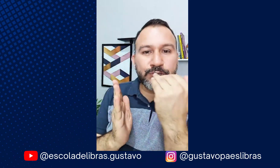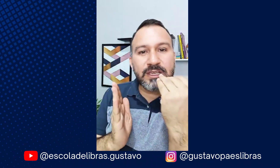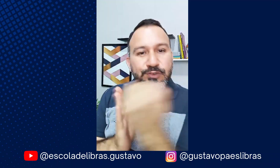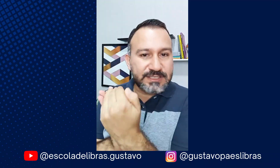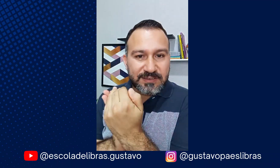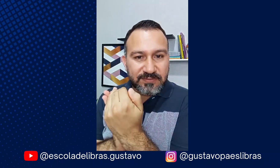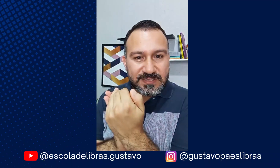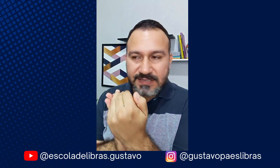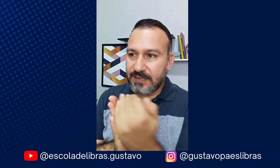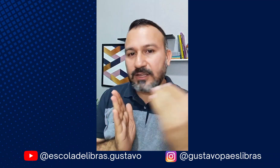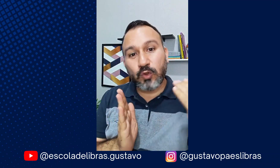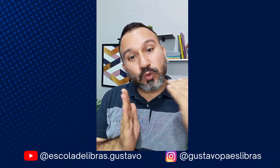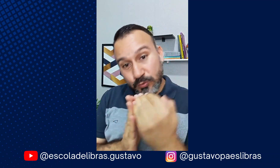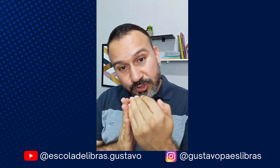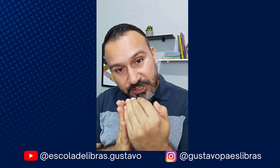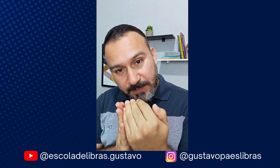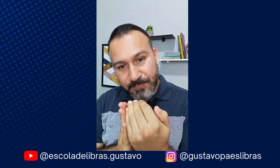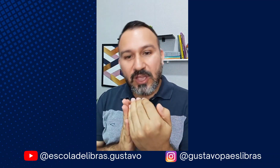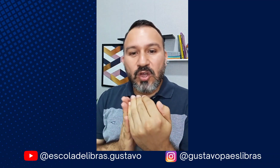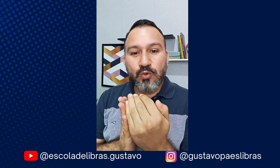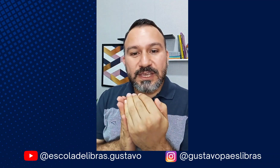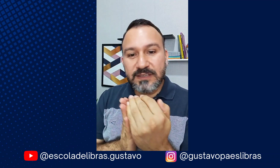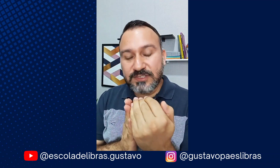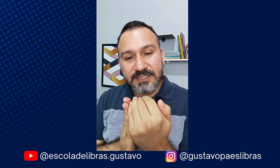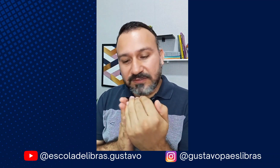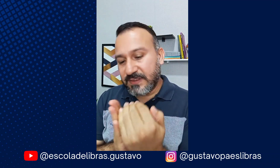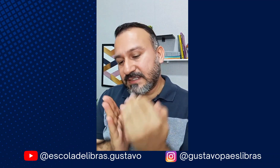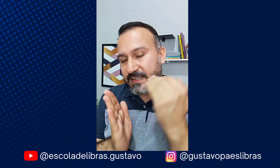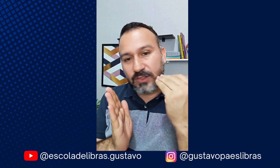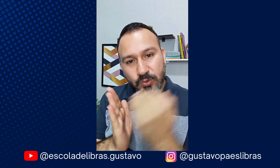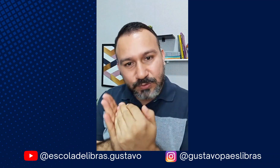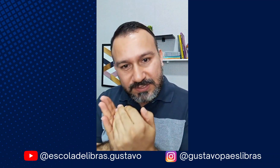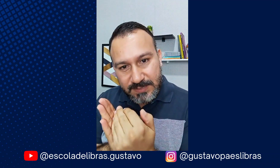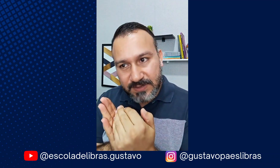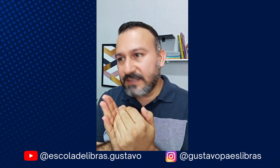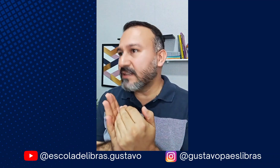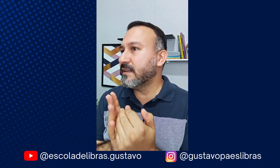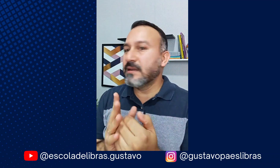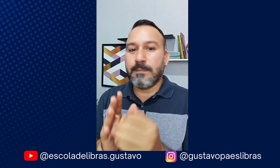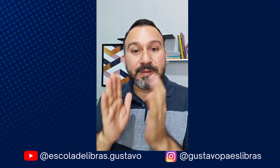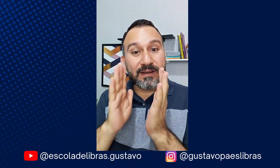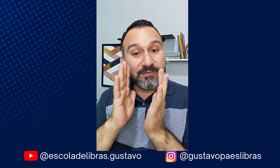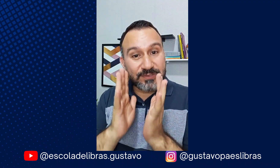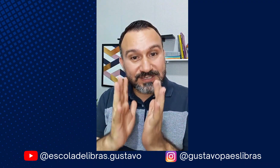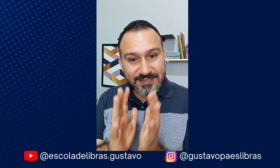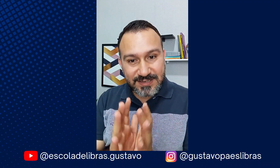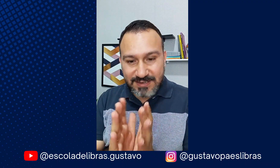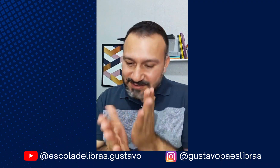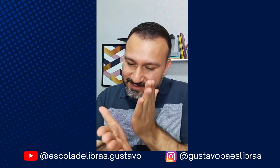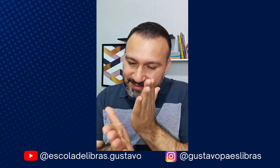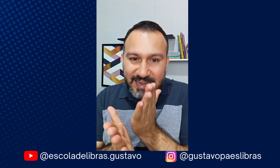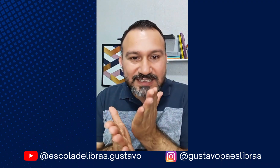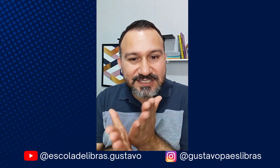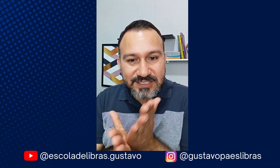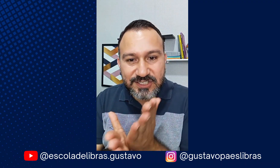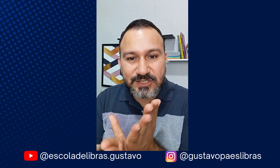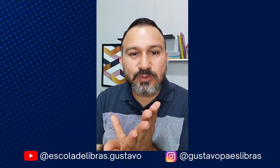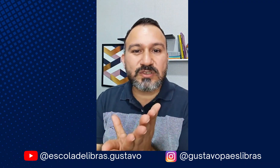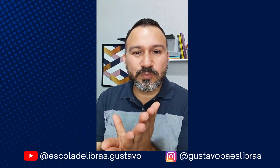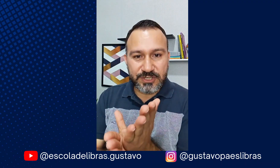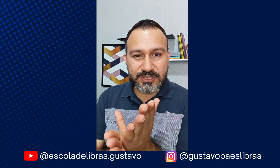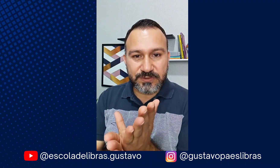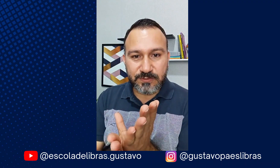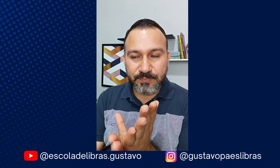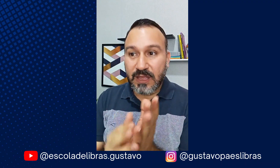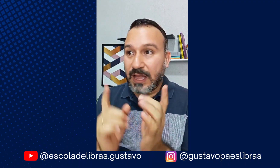ali tem o que você tem que fazer todo dia, o que você tem que fazer toda semana para você atingir o